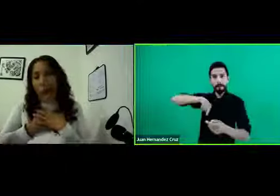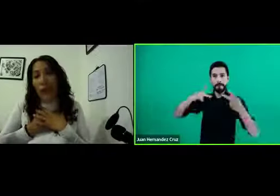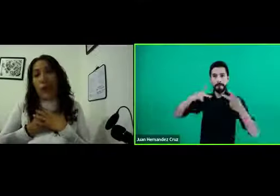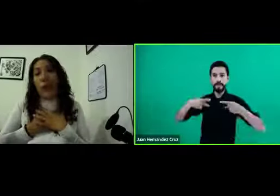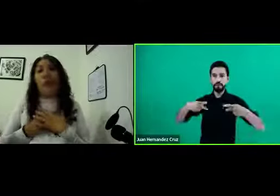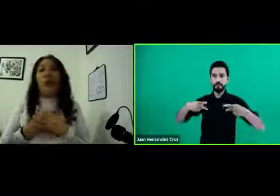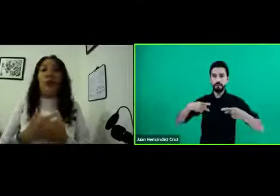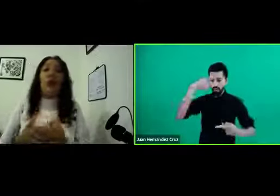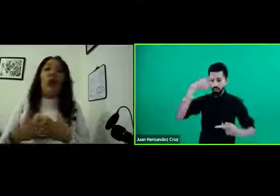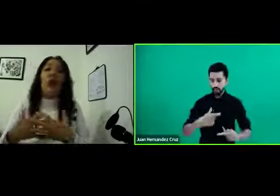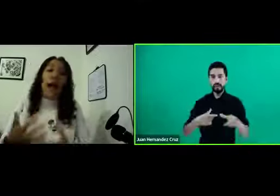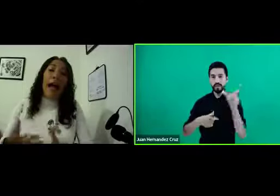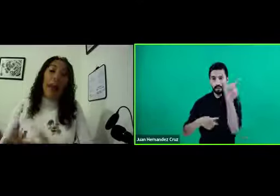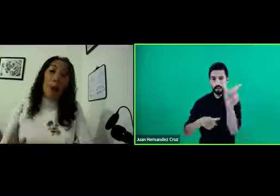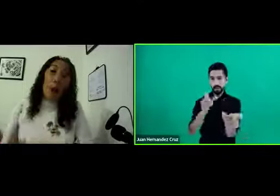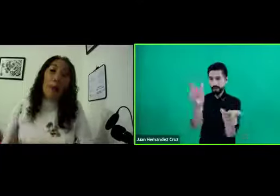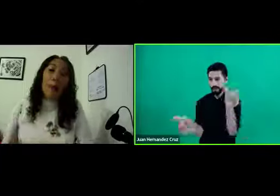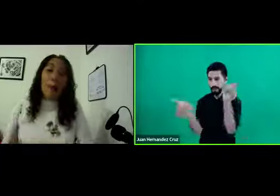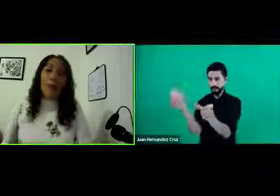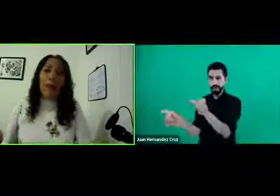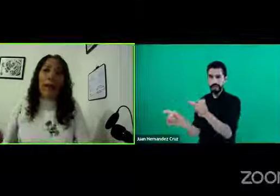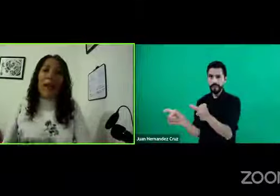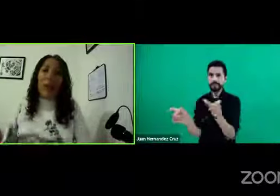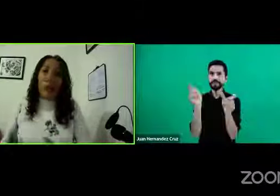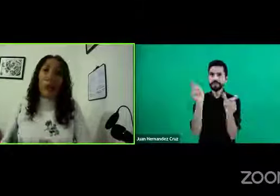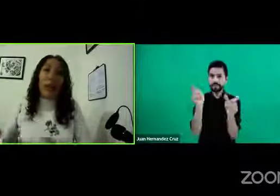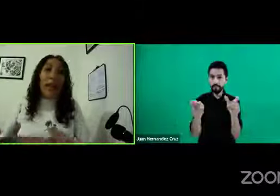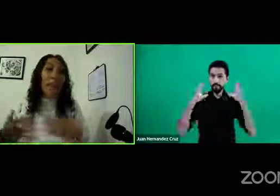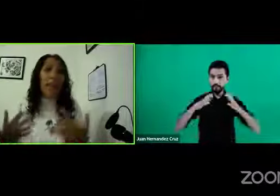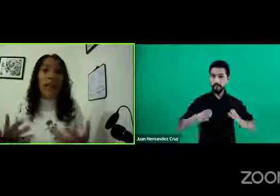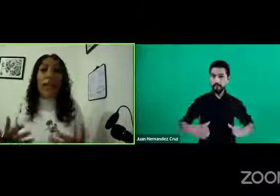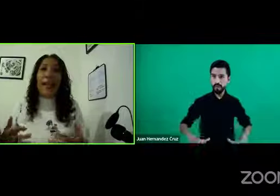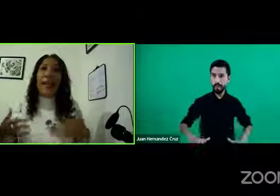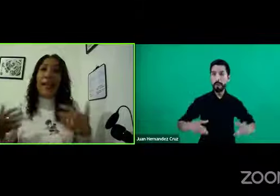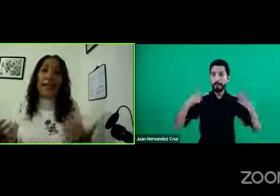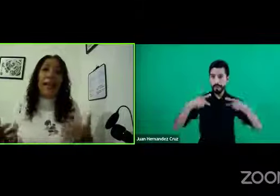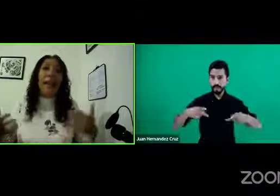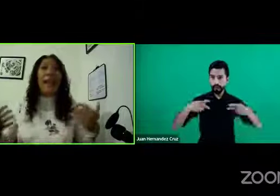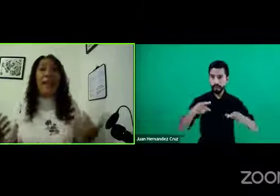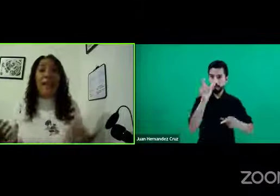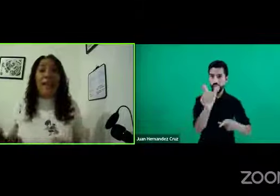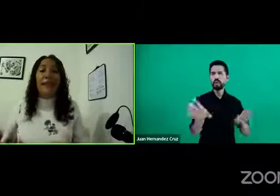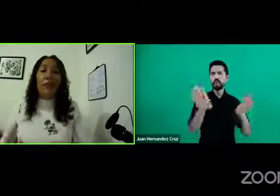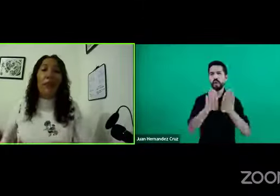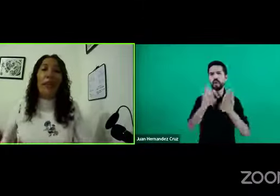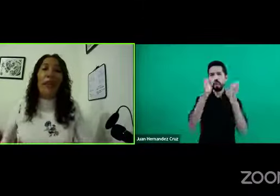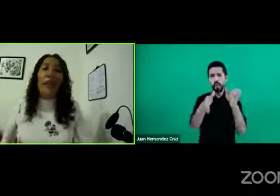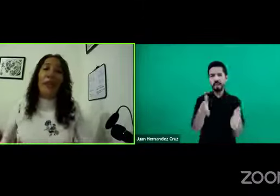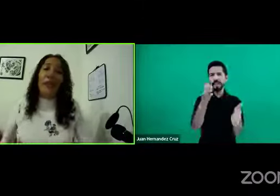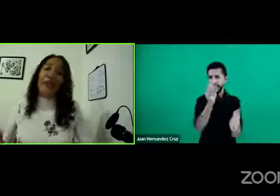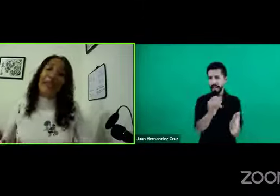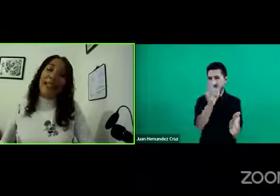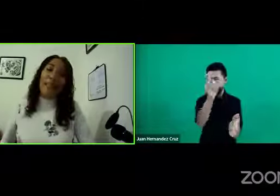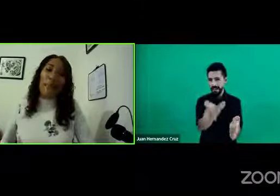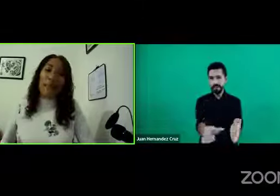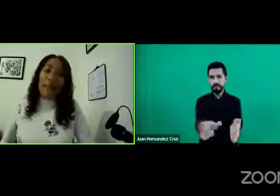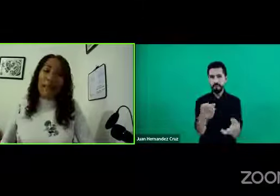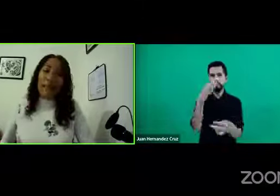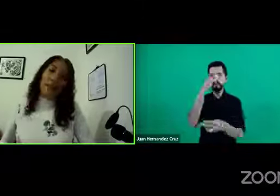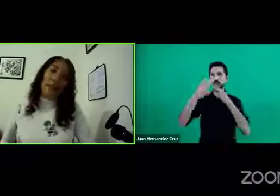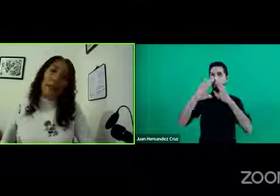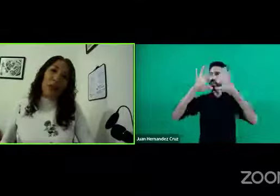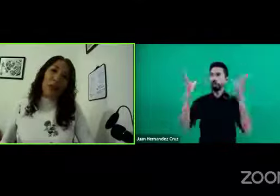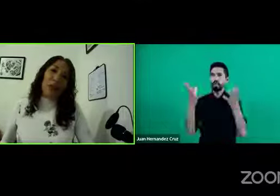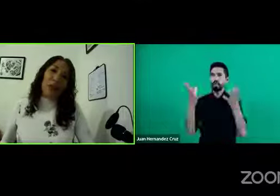tomando en consideración mucho al cuerpo, a la persona, a su manera de ser, de estar en este mundo. Entonces, en esta